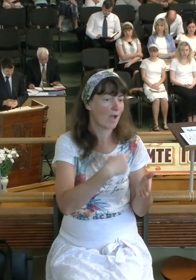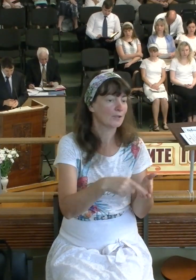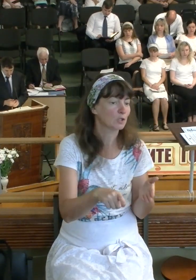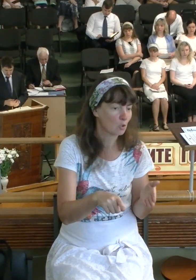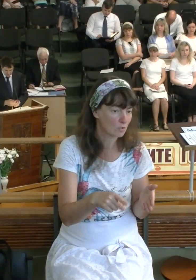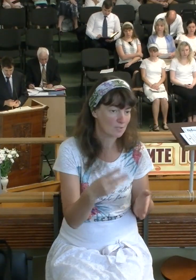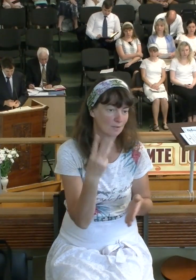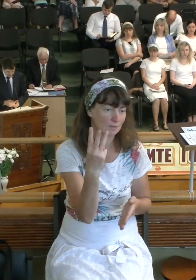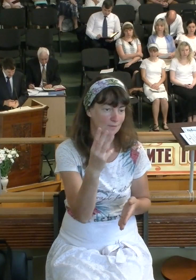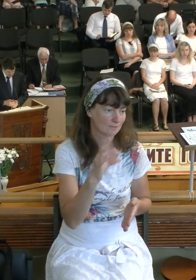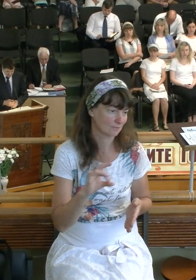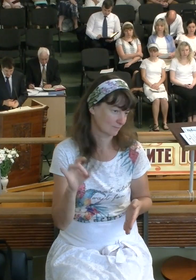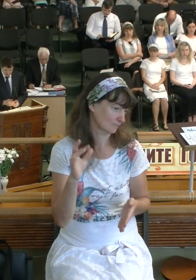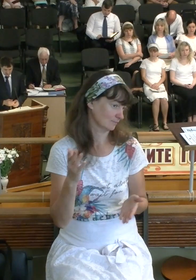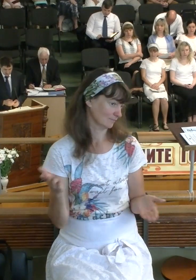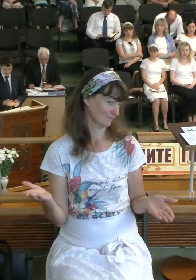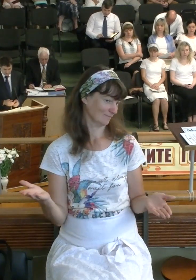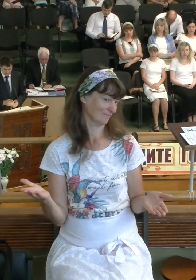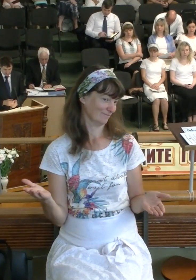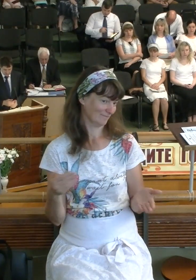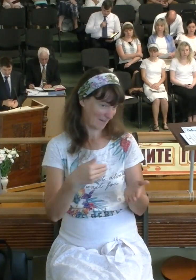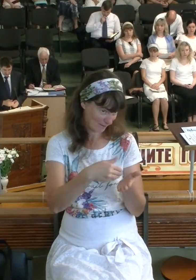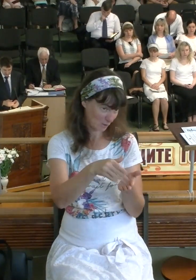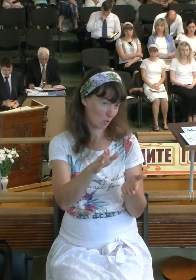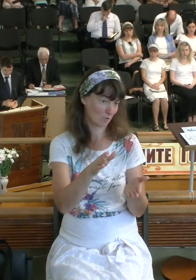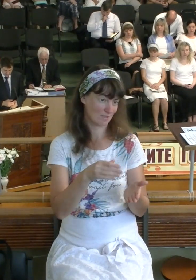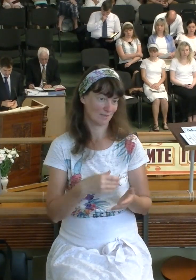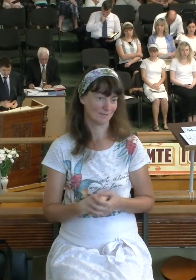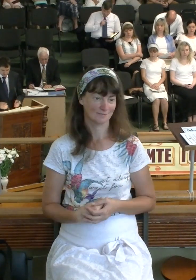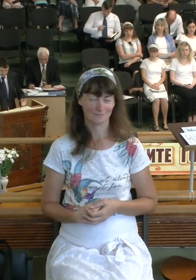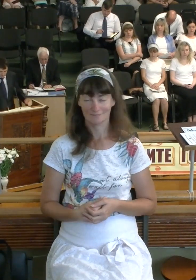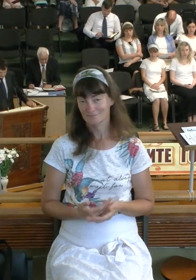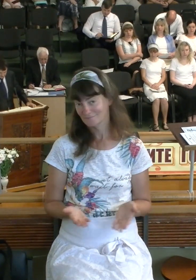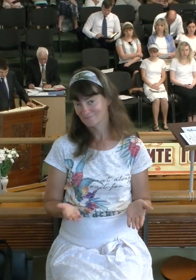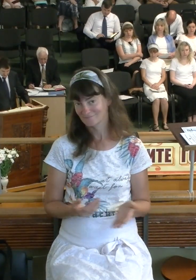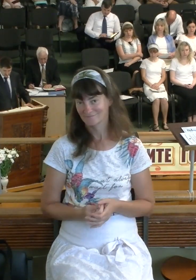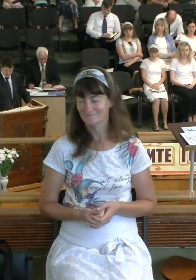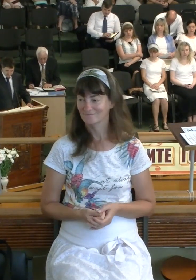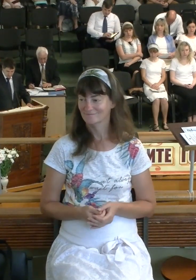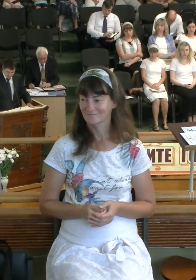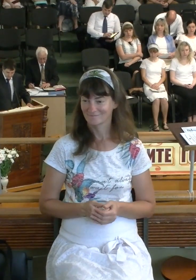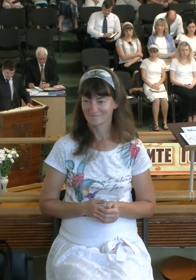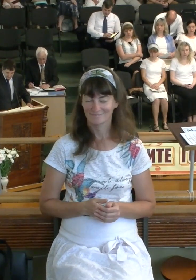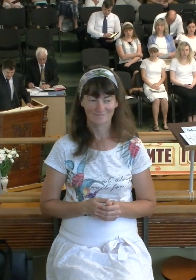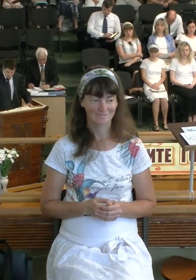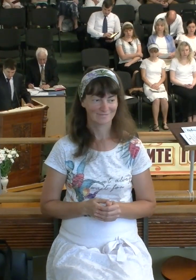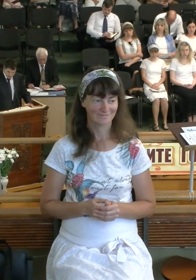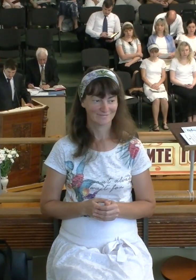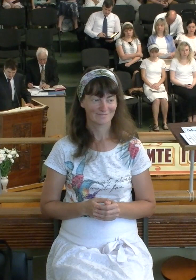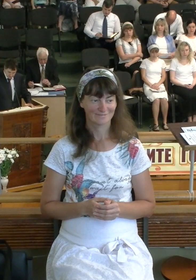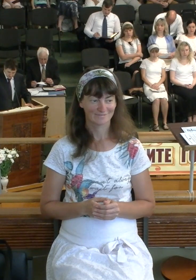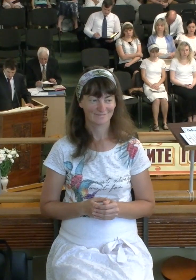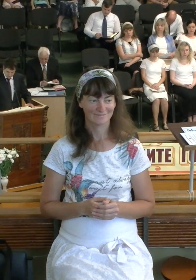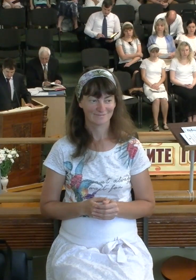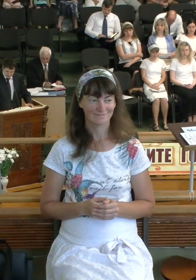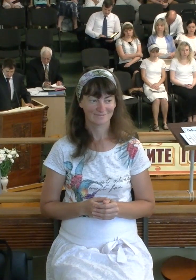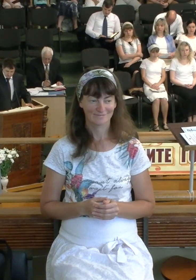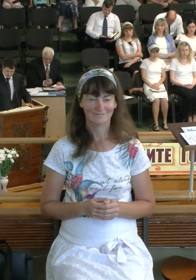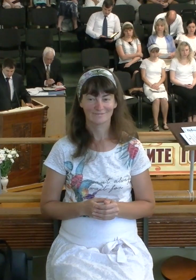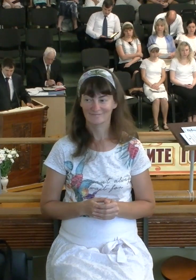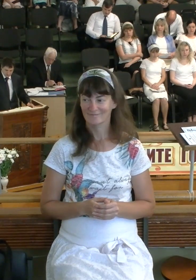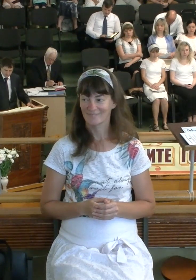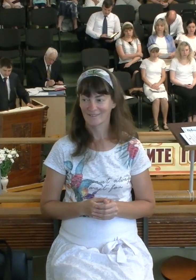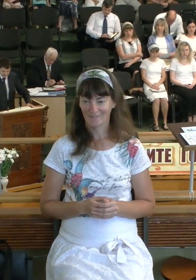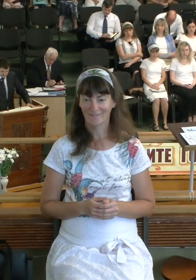Духа Святого, сказал им, дальше у Петра идет очень сильное слово. Бог дает ему